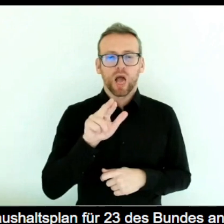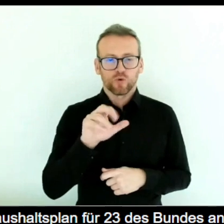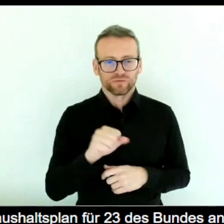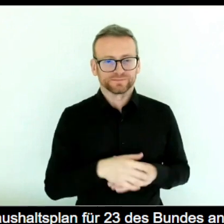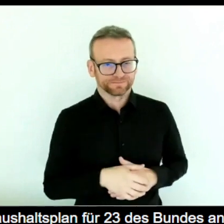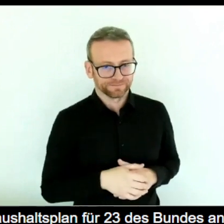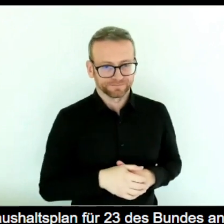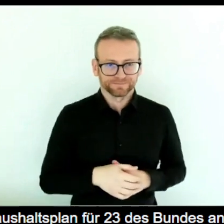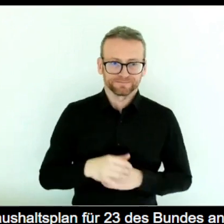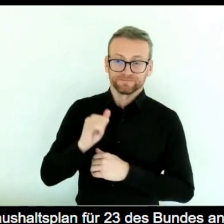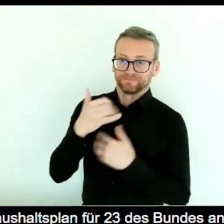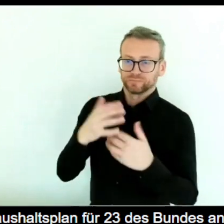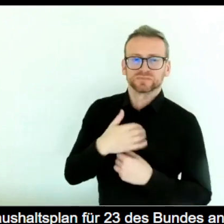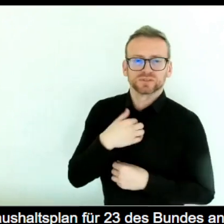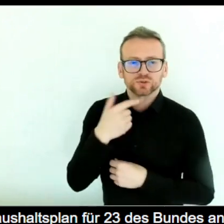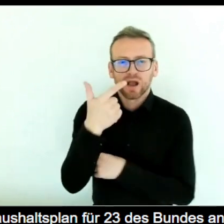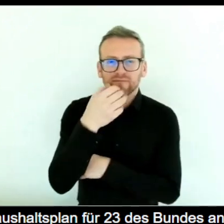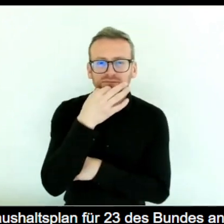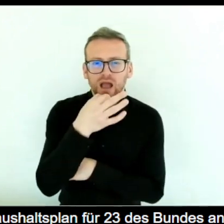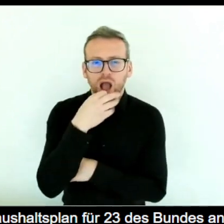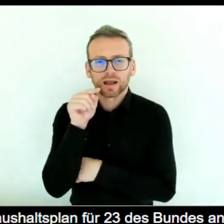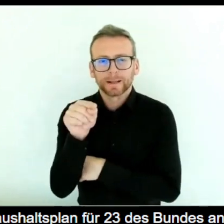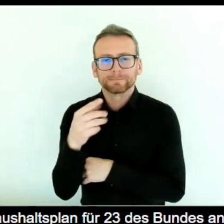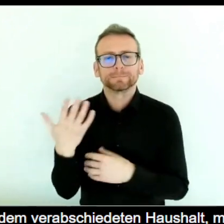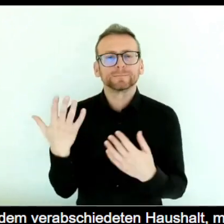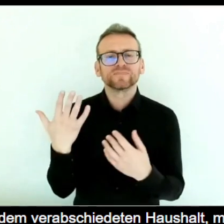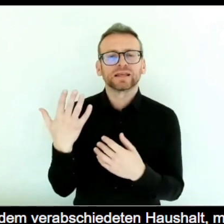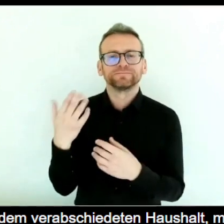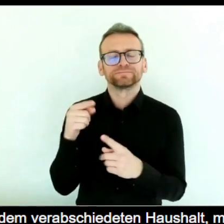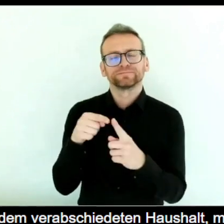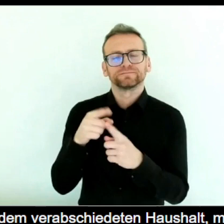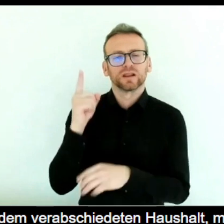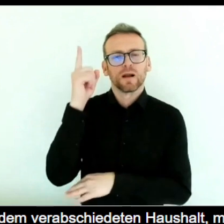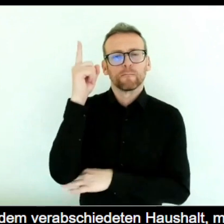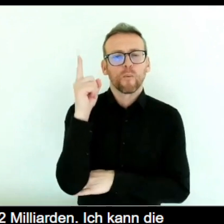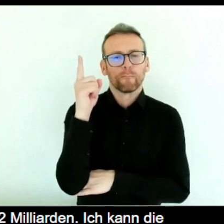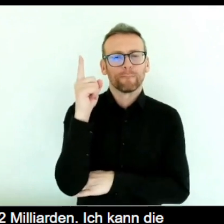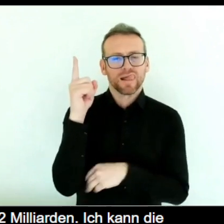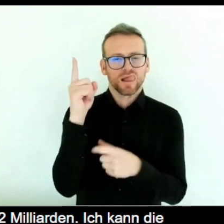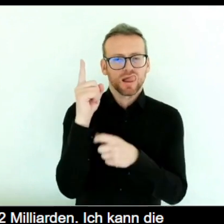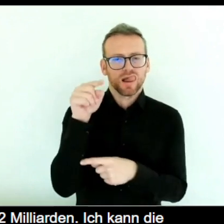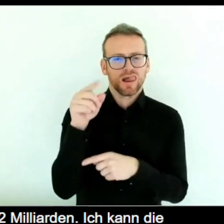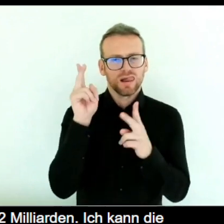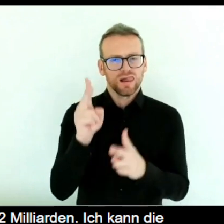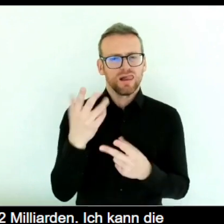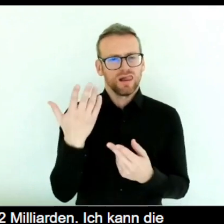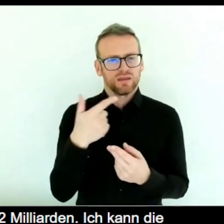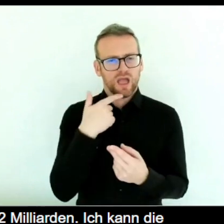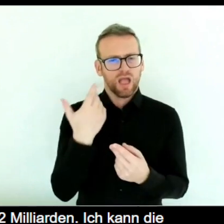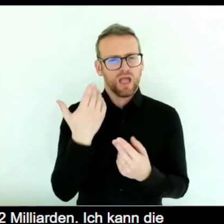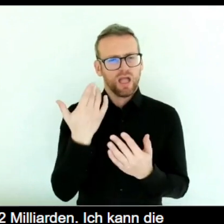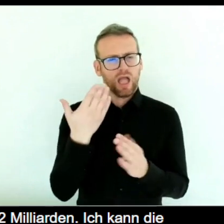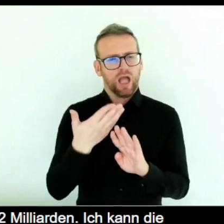praktisch gibt es, das ist die erste Lesung. Wir werden jetzt das zügig entsprechend durchziehen, dass wir das umsetzen können. Und